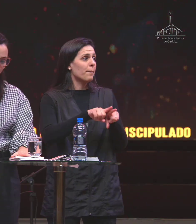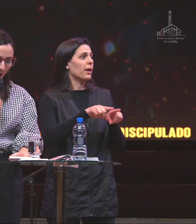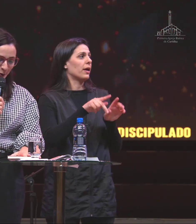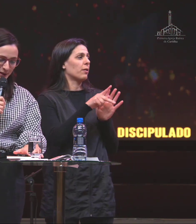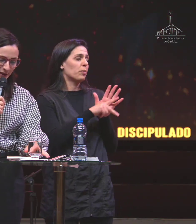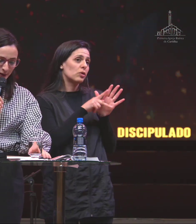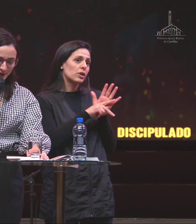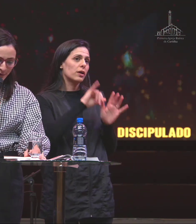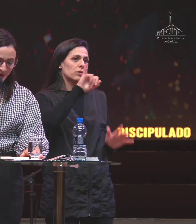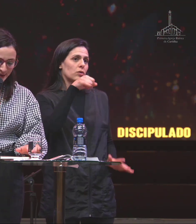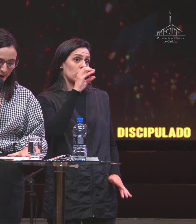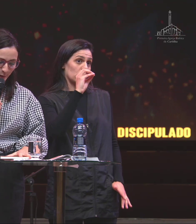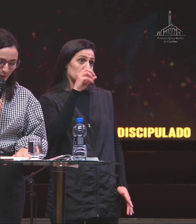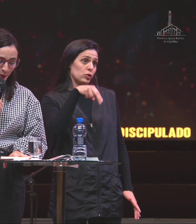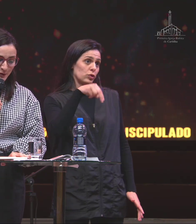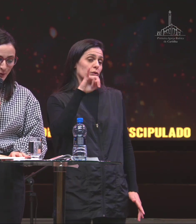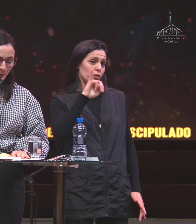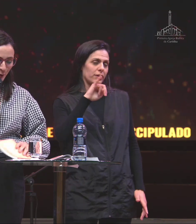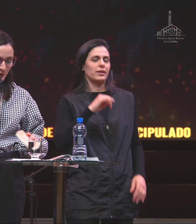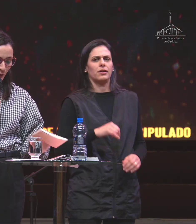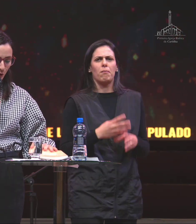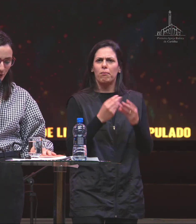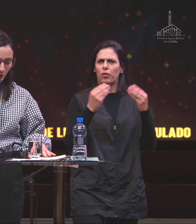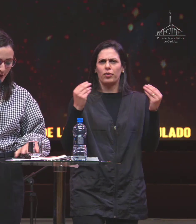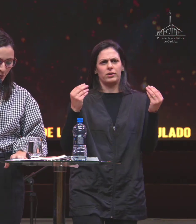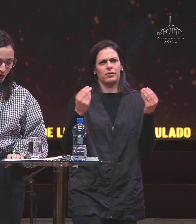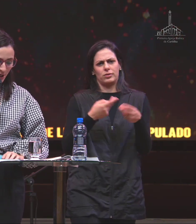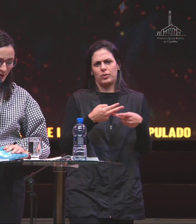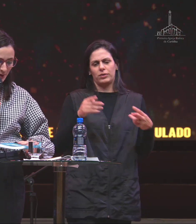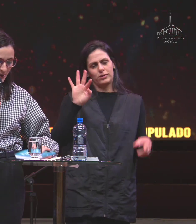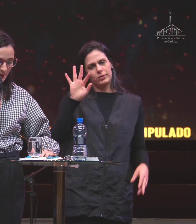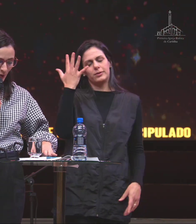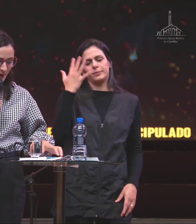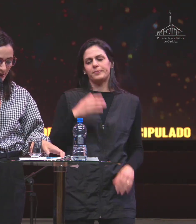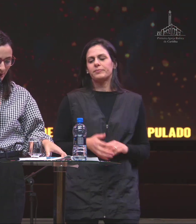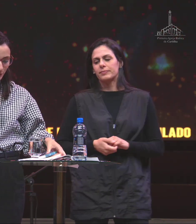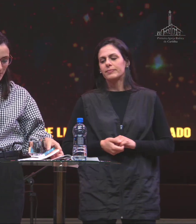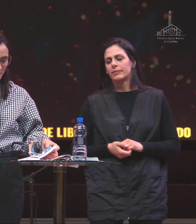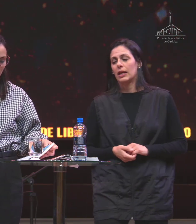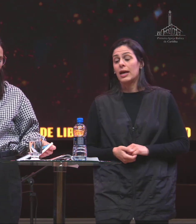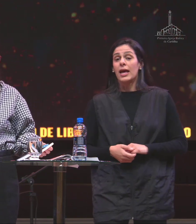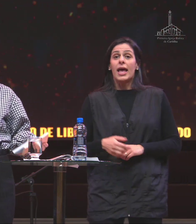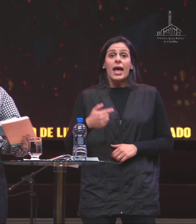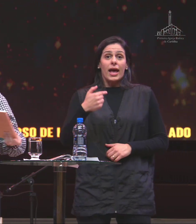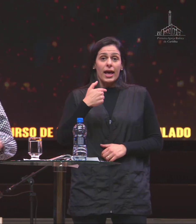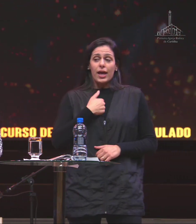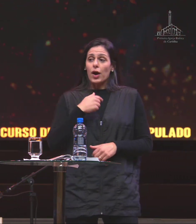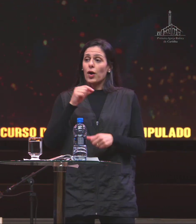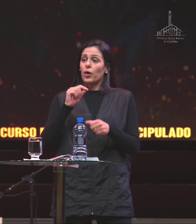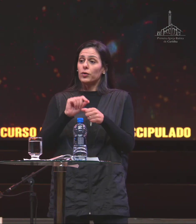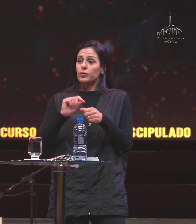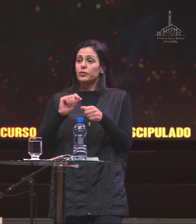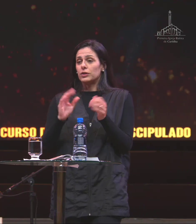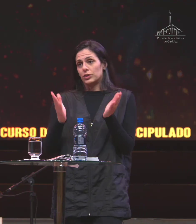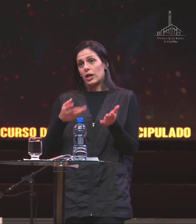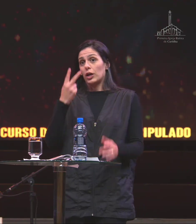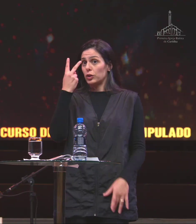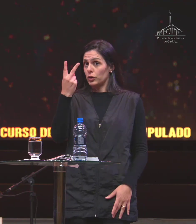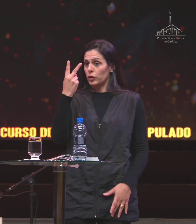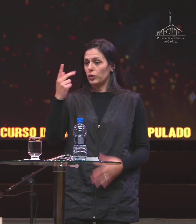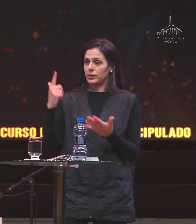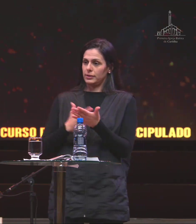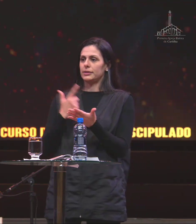Será que eles estão em casa fazendo nada? Também querendo ter amigos, querendo sair um pouco, querendo estudar a Bíblia.